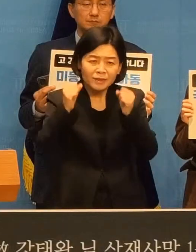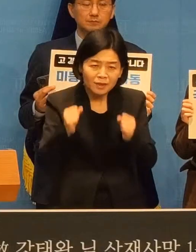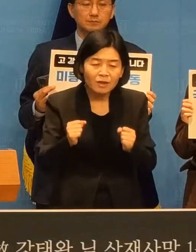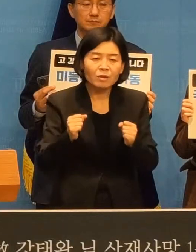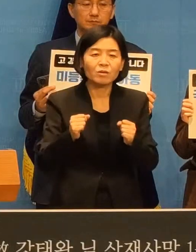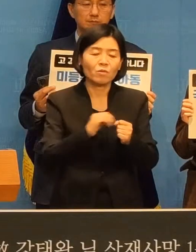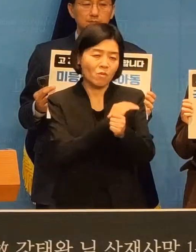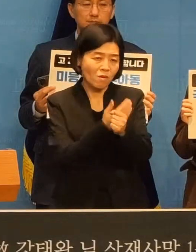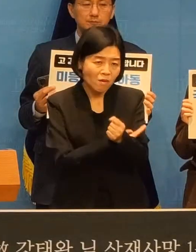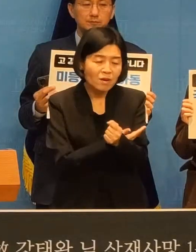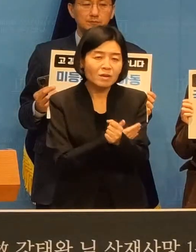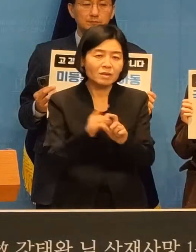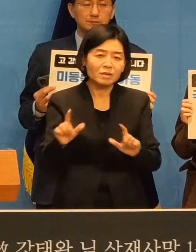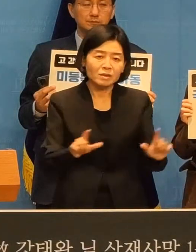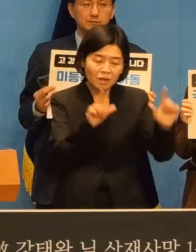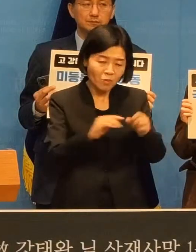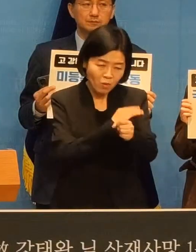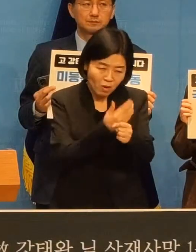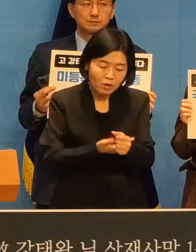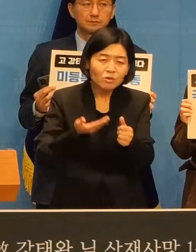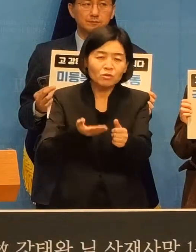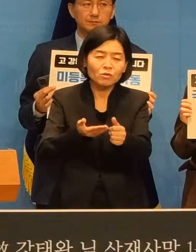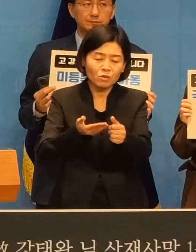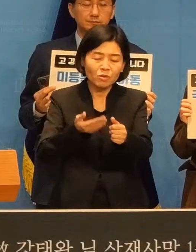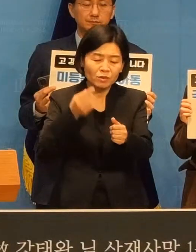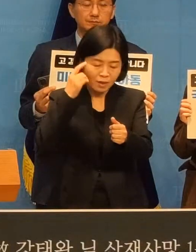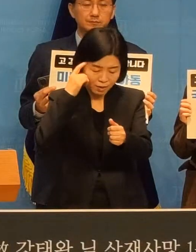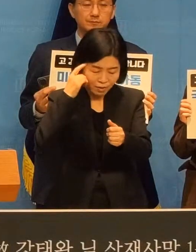기회를 보장해야 한다는 점을 깊이 되새겼습니다.